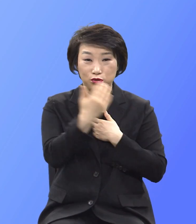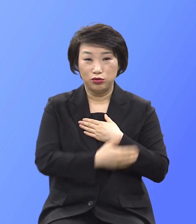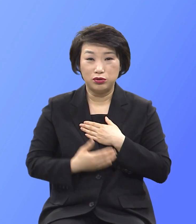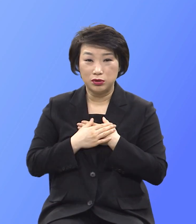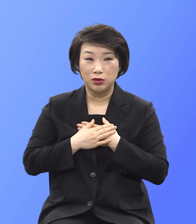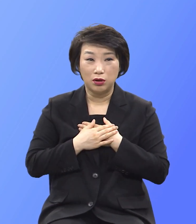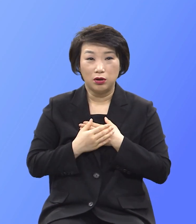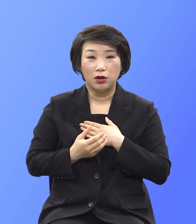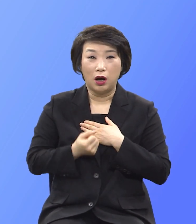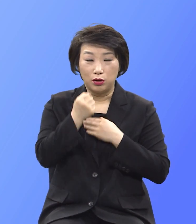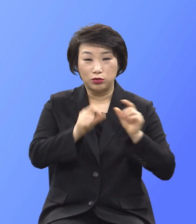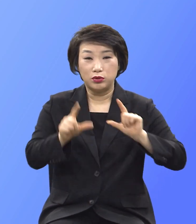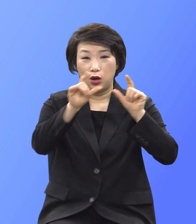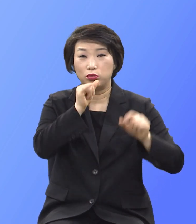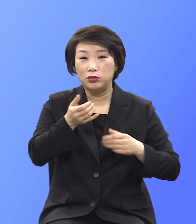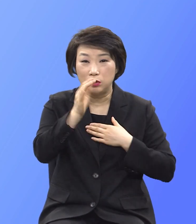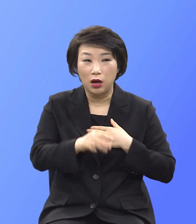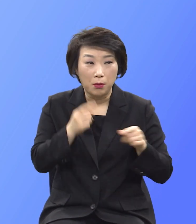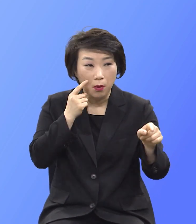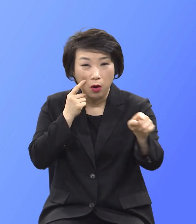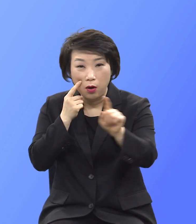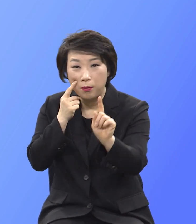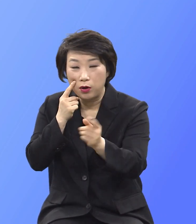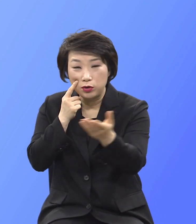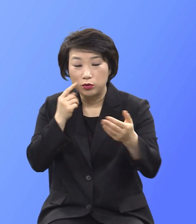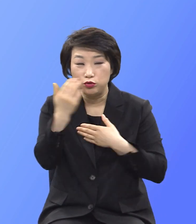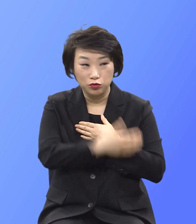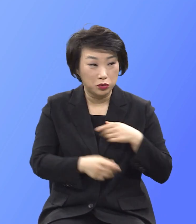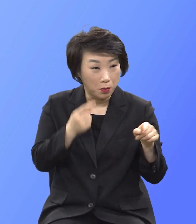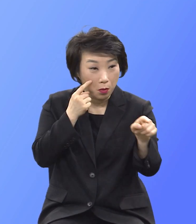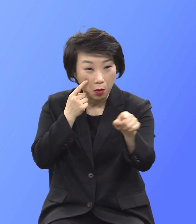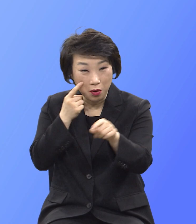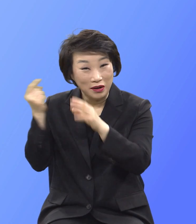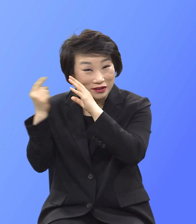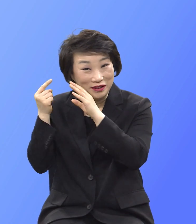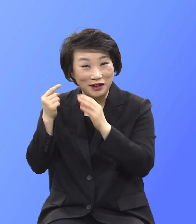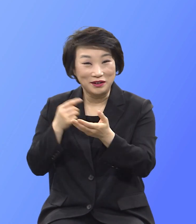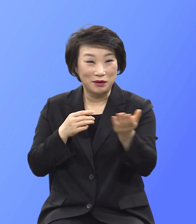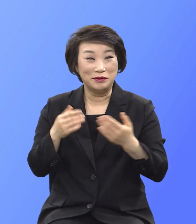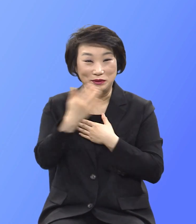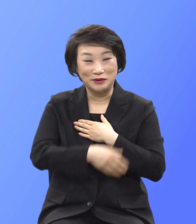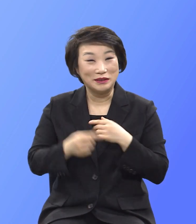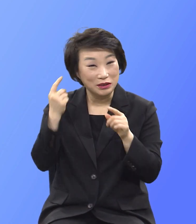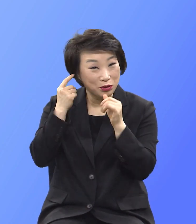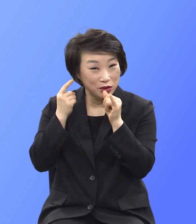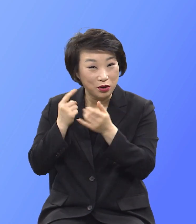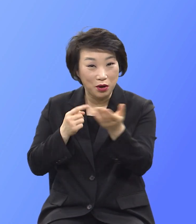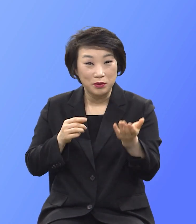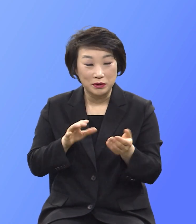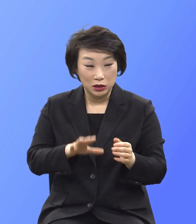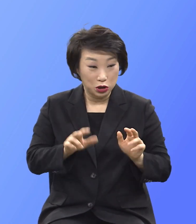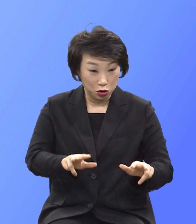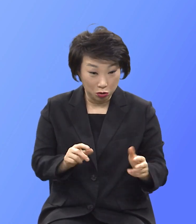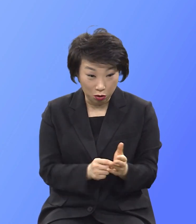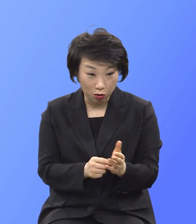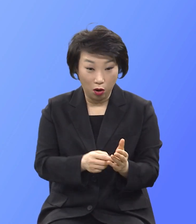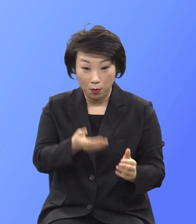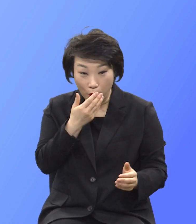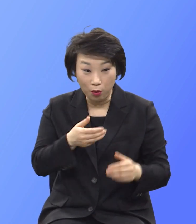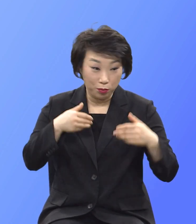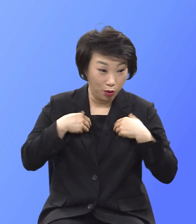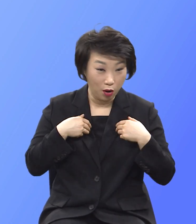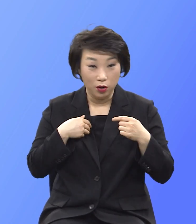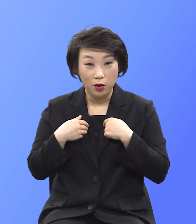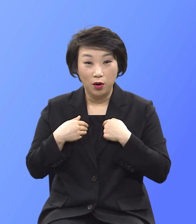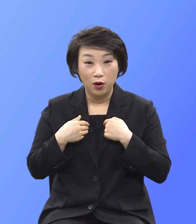육신을 잊고 사는데 보는 것이 육신이 보고 듣는 것이 육신이 듣고 우선 당장 먹어야 되는